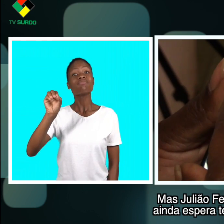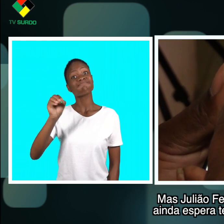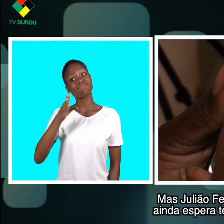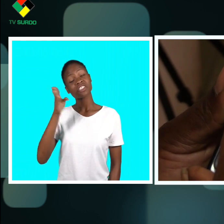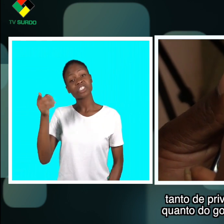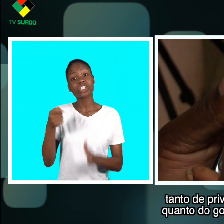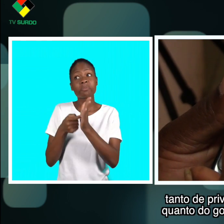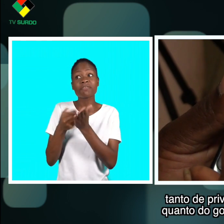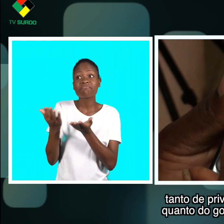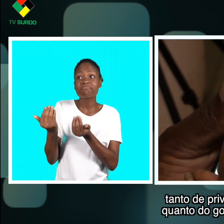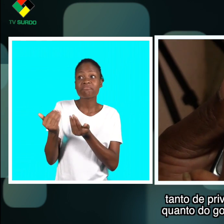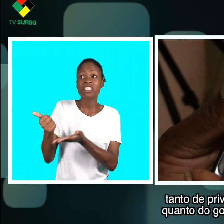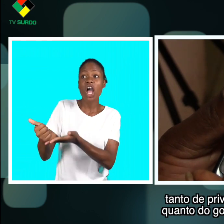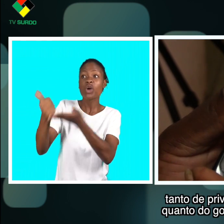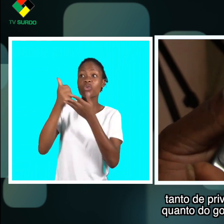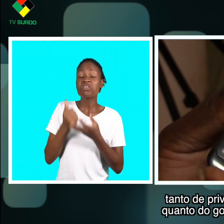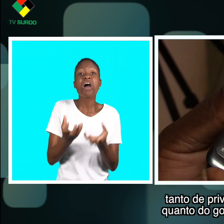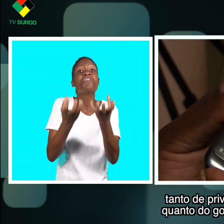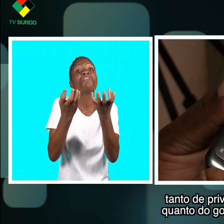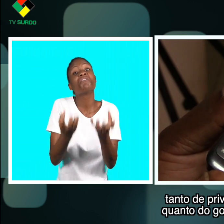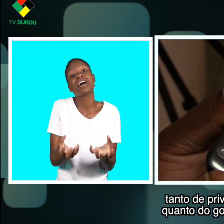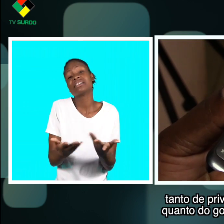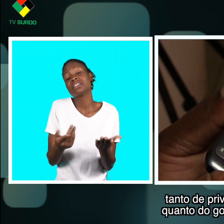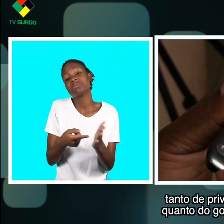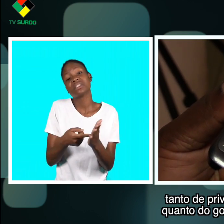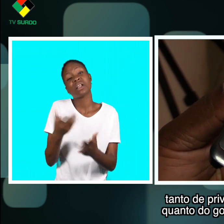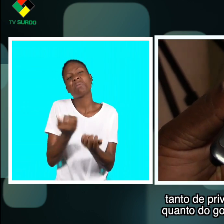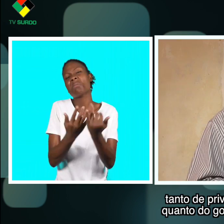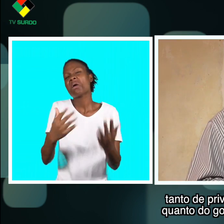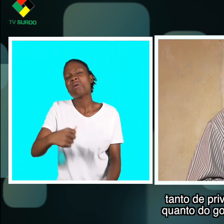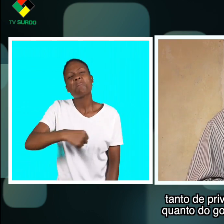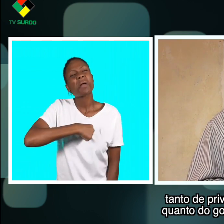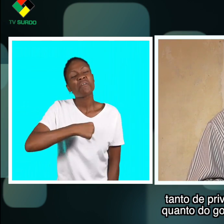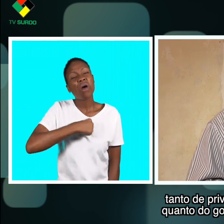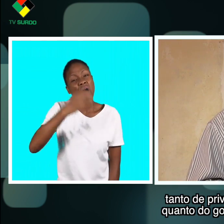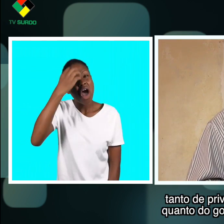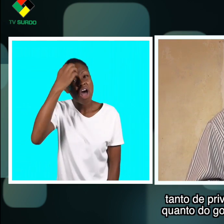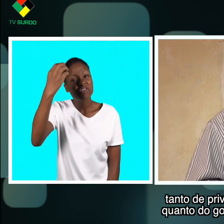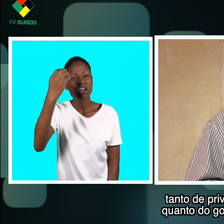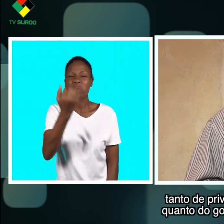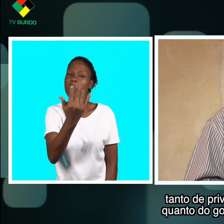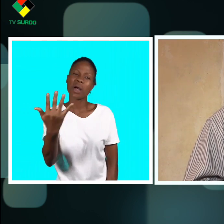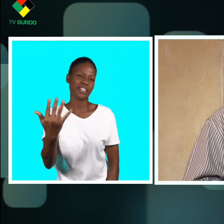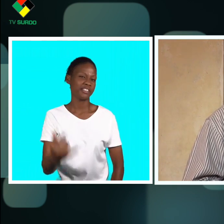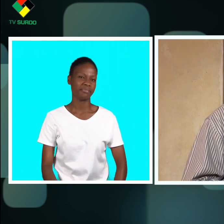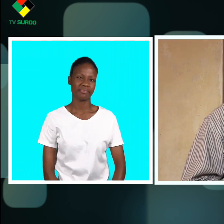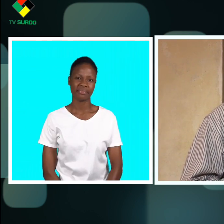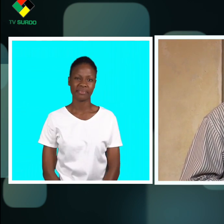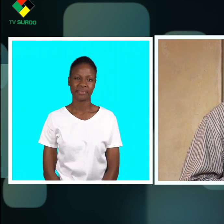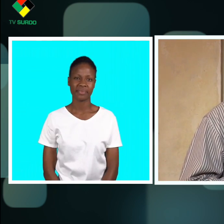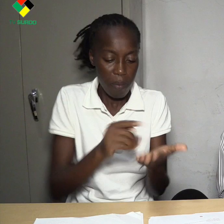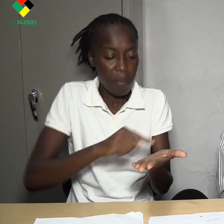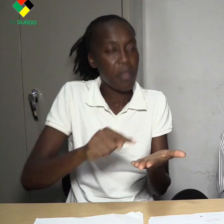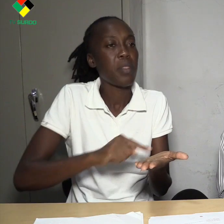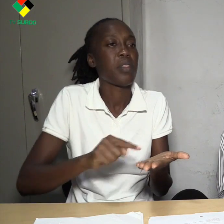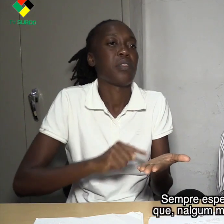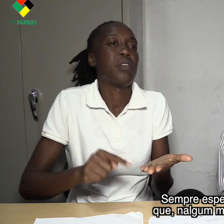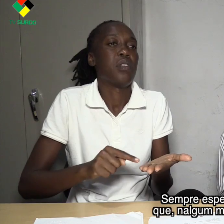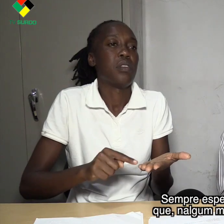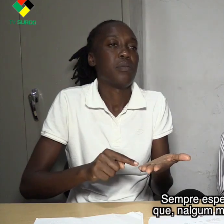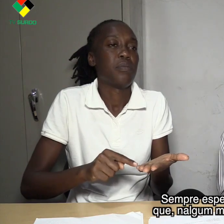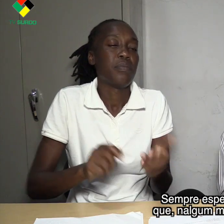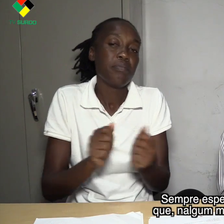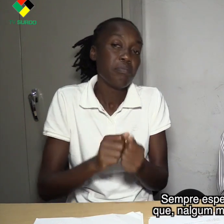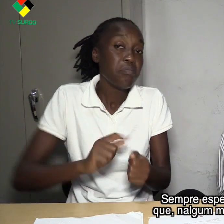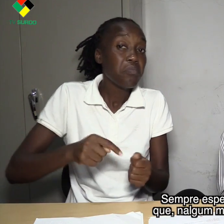ajuda, tanto de privados quanto do governo. Nós sempre